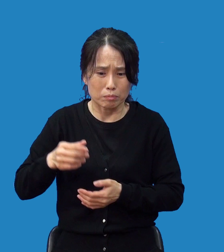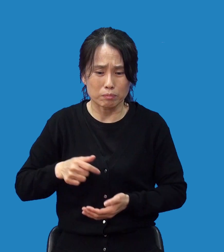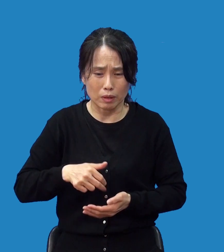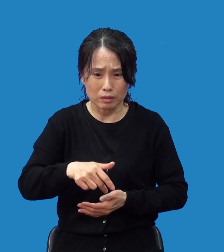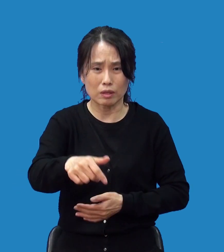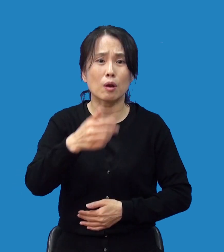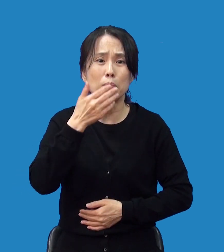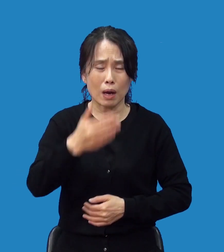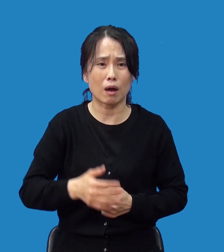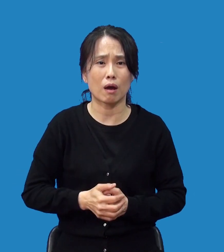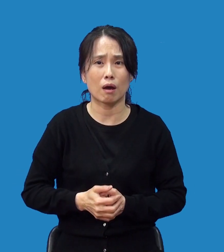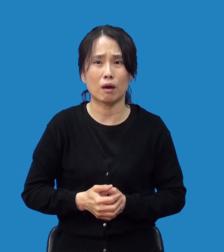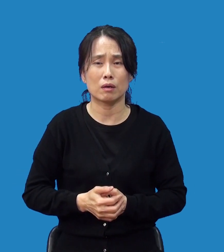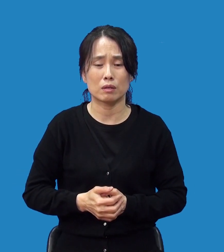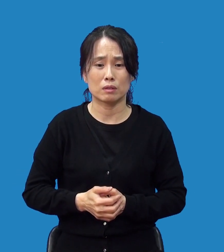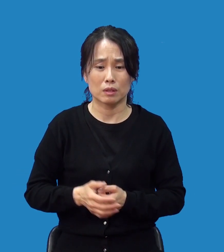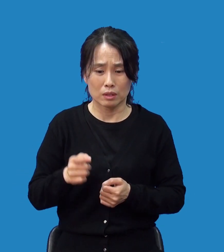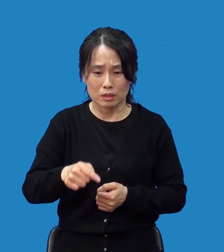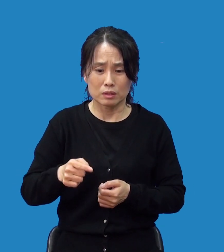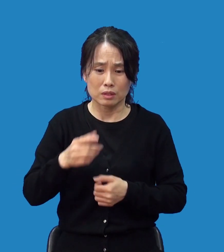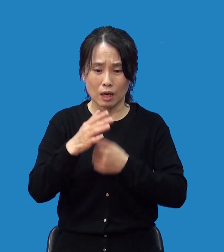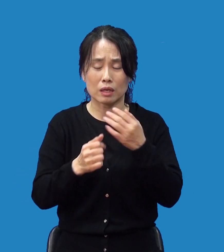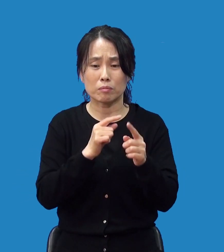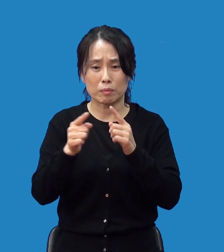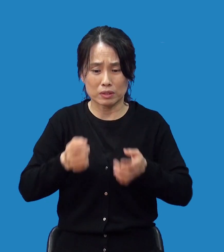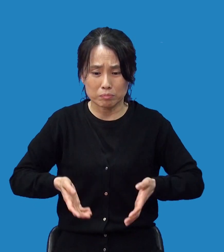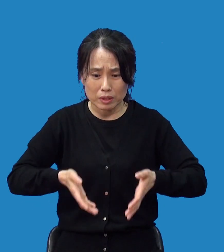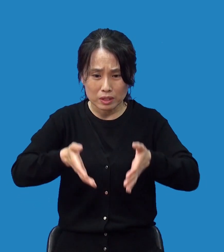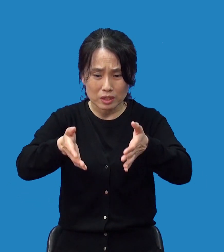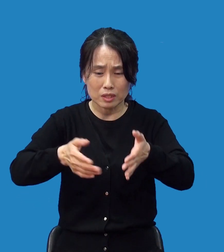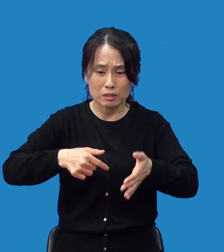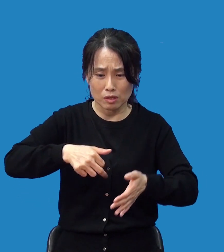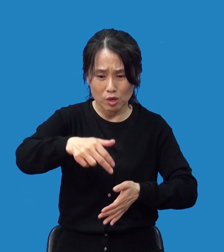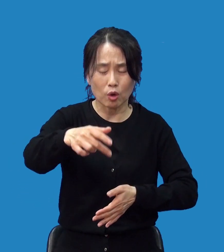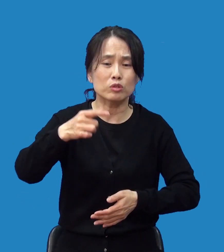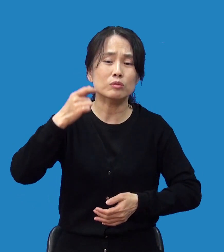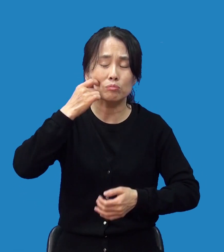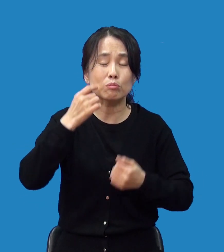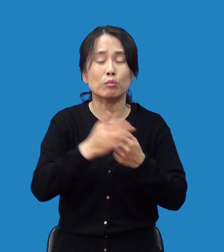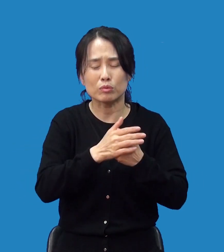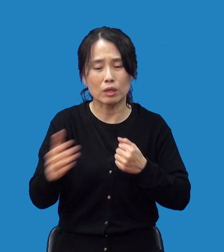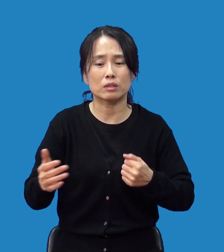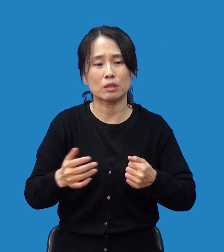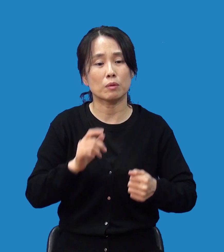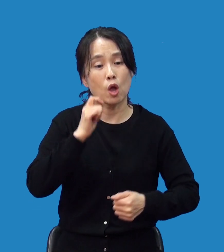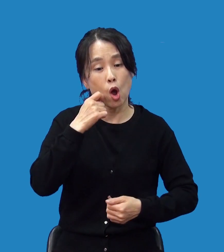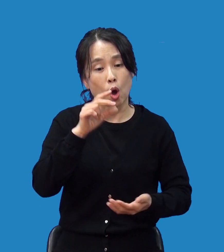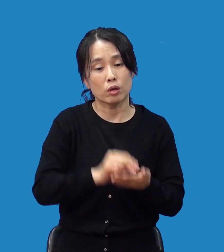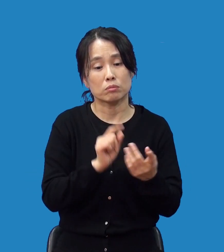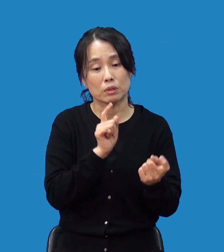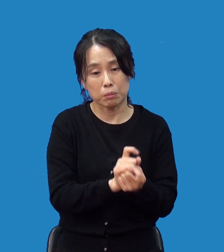인생에 골짜기도 생기고 내 인생을 가로막는 높은 산과 언덕도